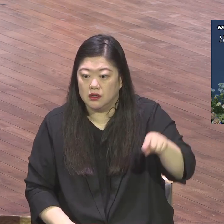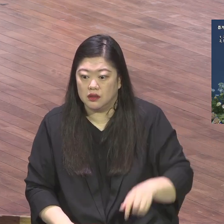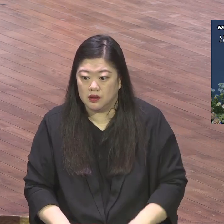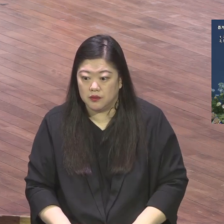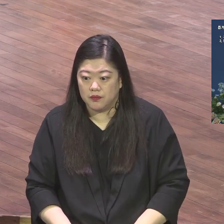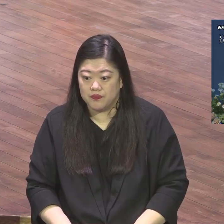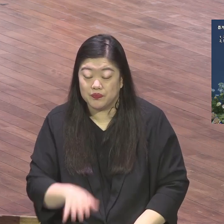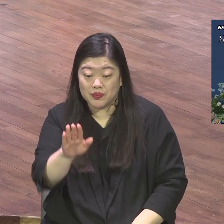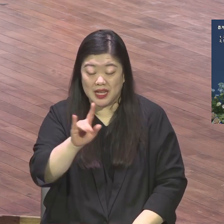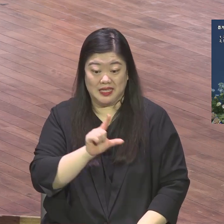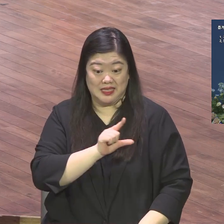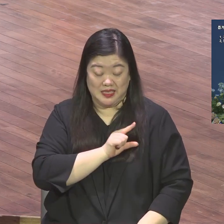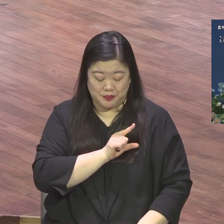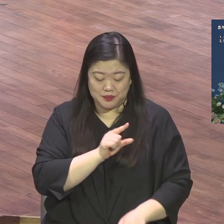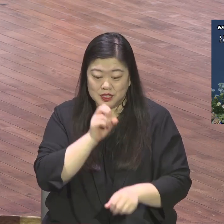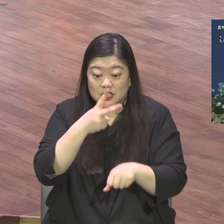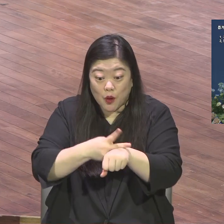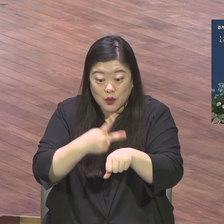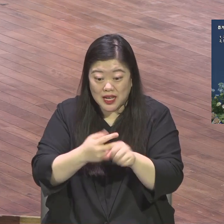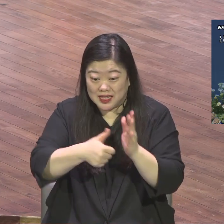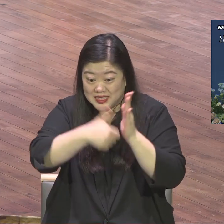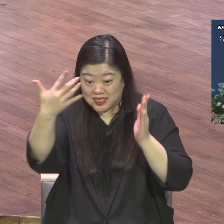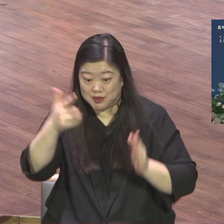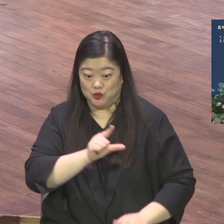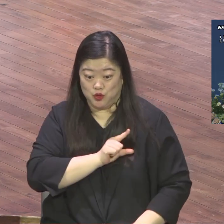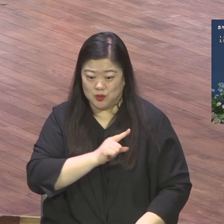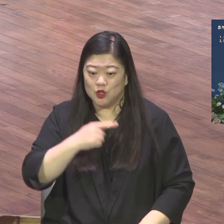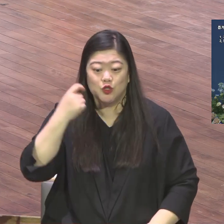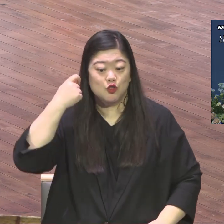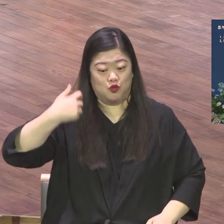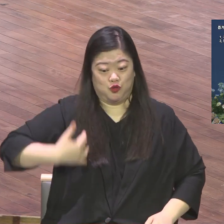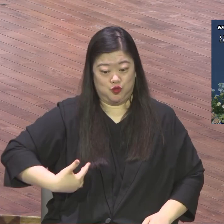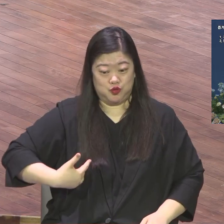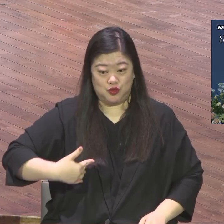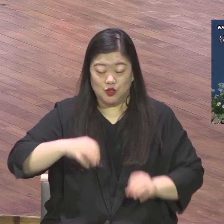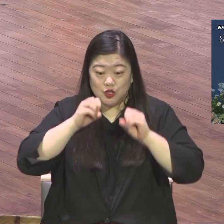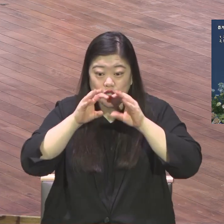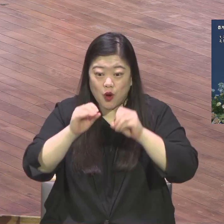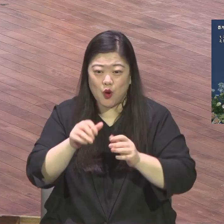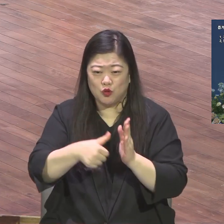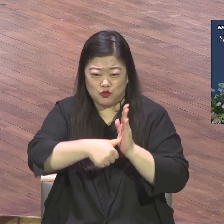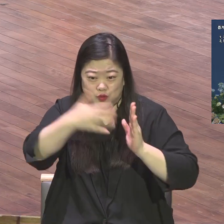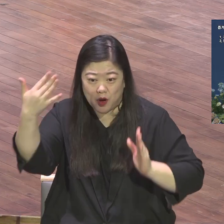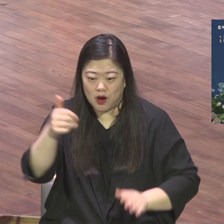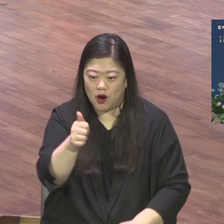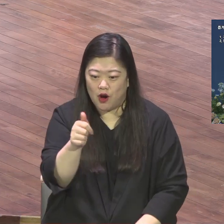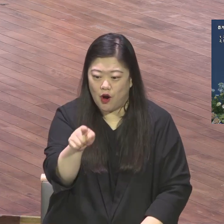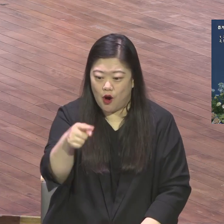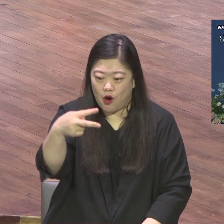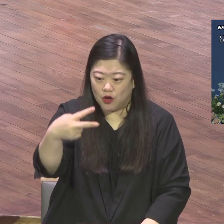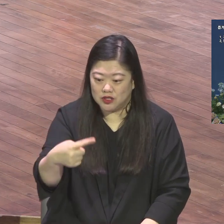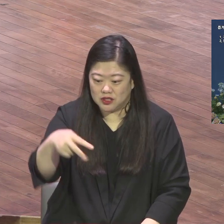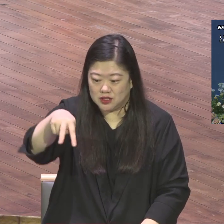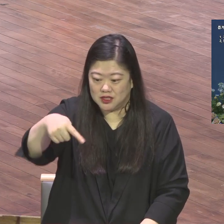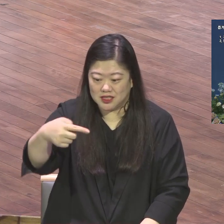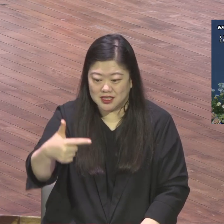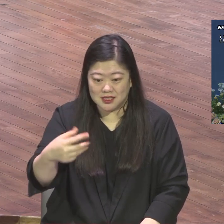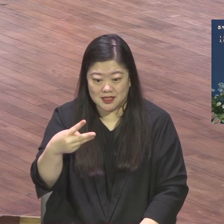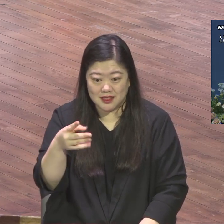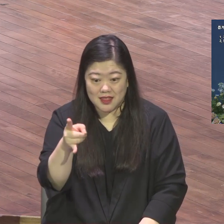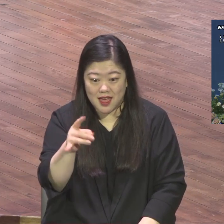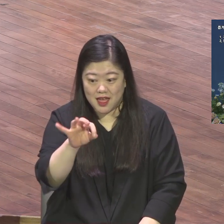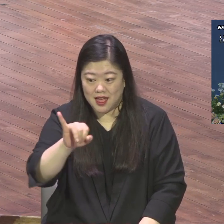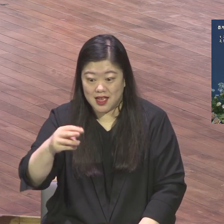그리고 중국 선교의 그냥 내륙 선교의 가장 오랫동안 아버지죠 아버지 허드슨